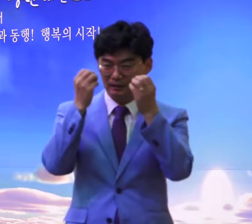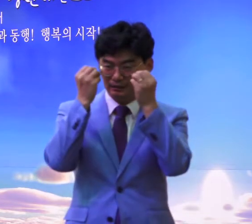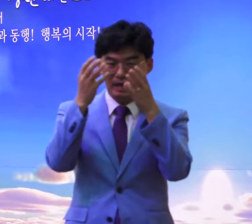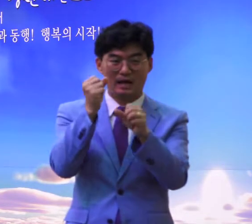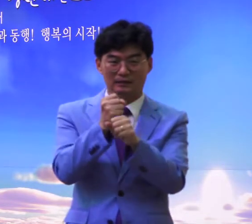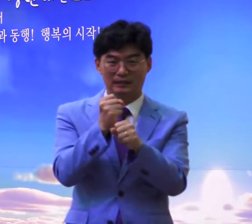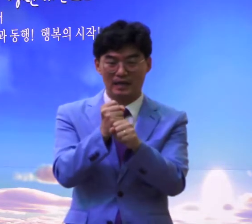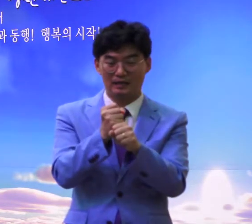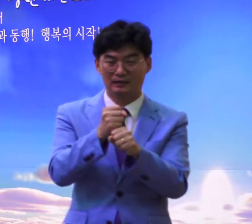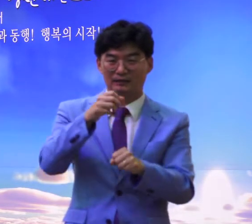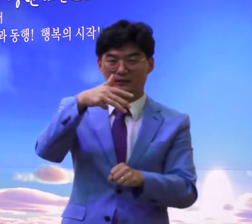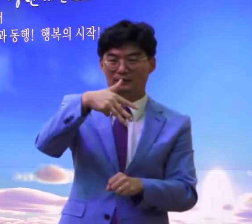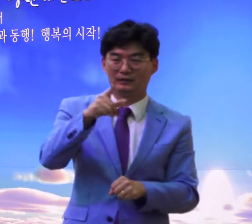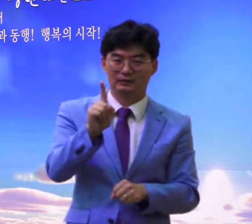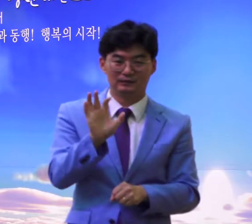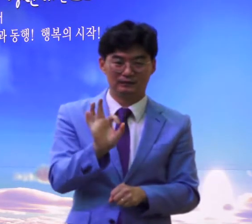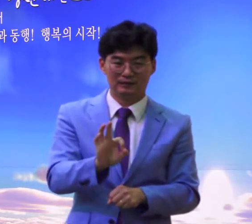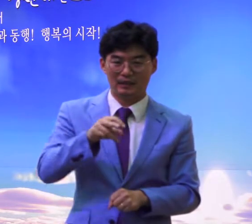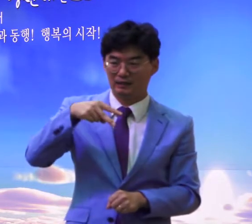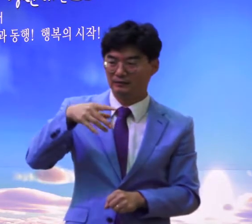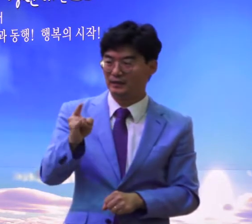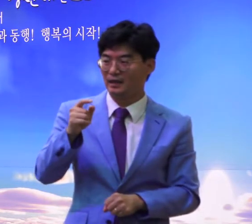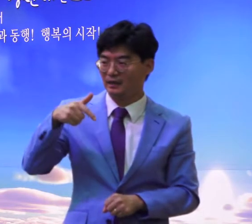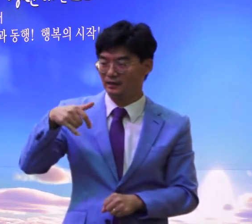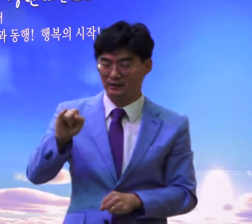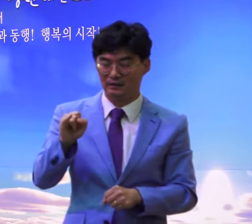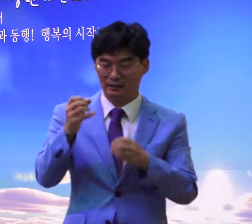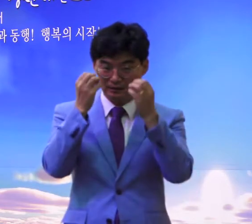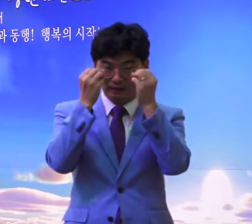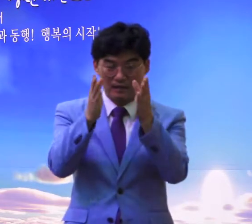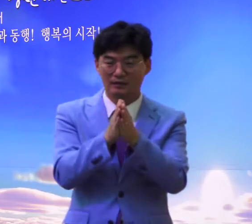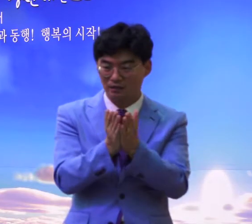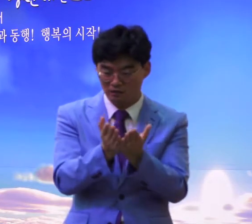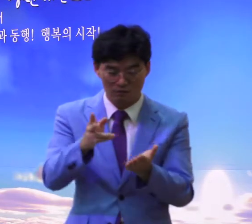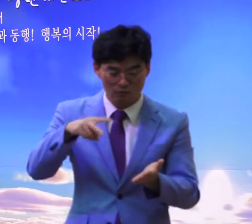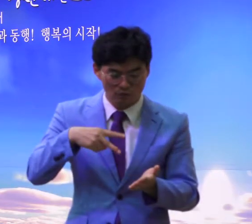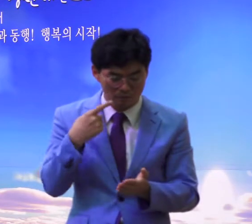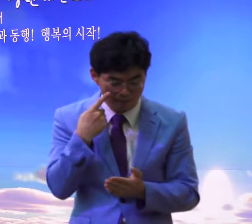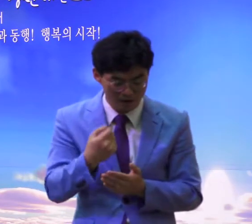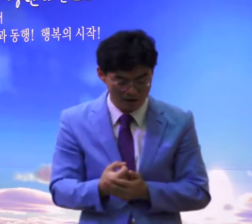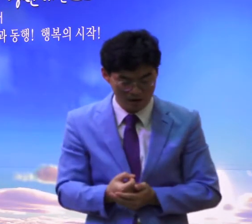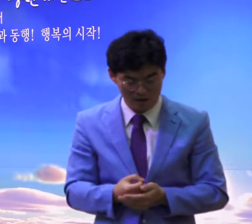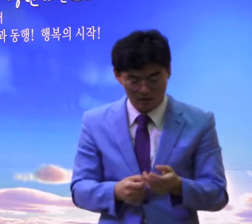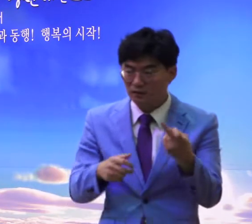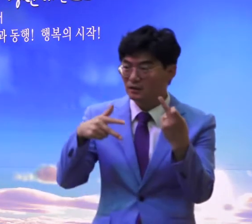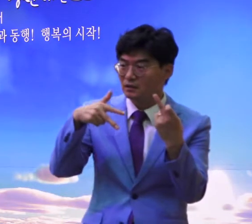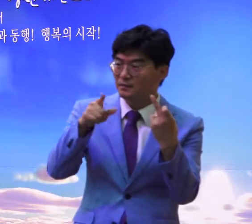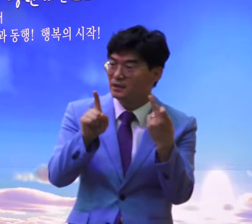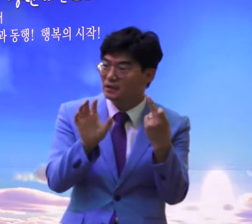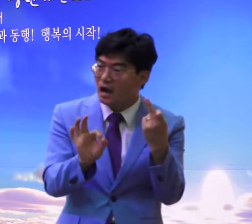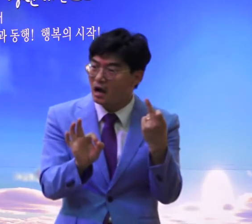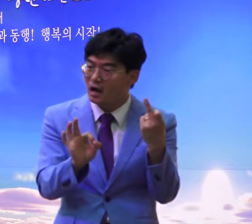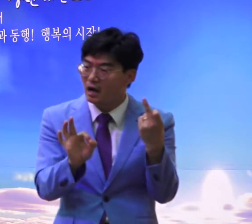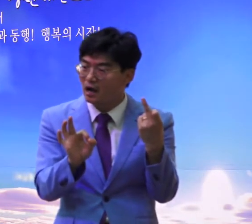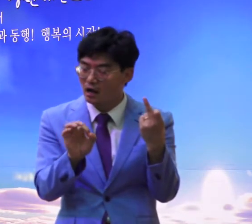되는데 창세기 12장부터 이스라엘의 역사가 시작됩니다. 창세기 12장에 등장하는